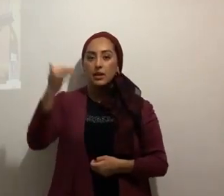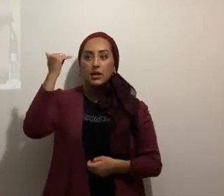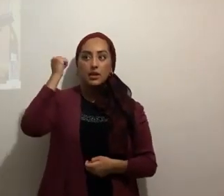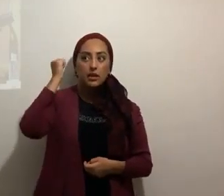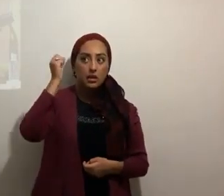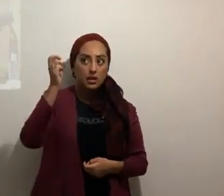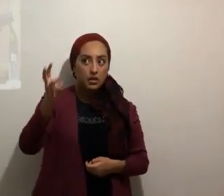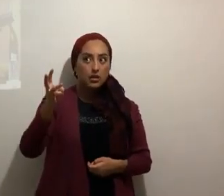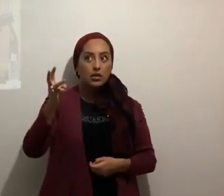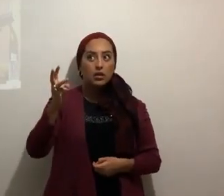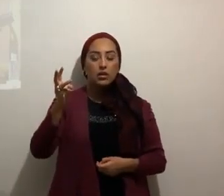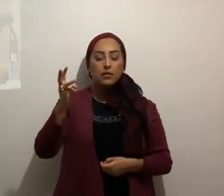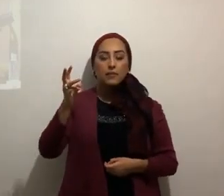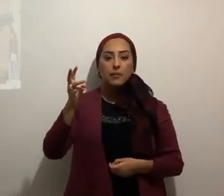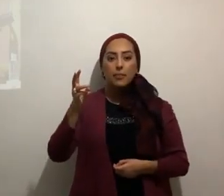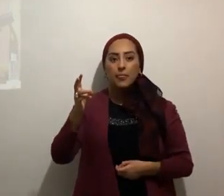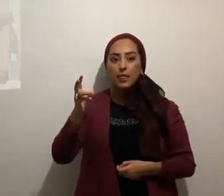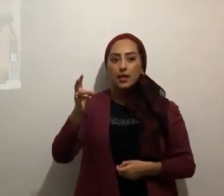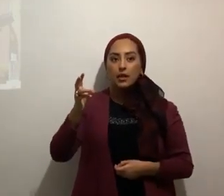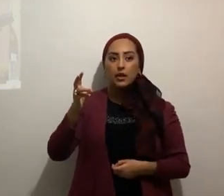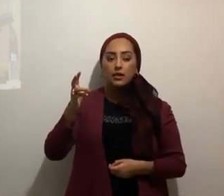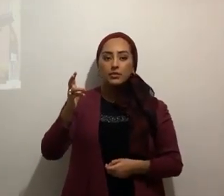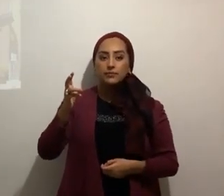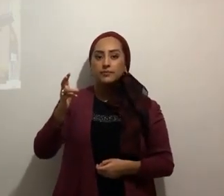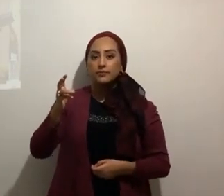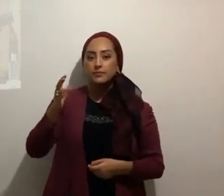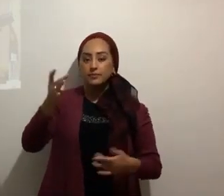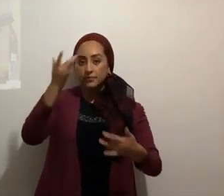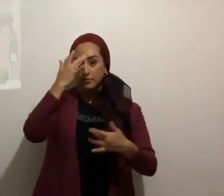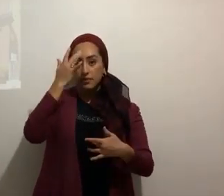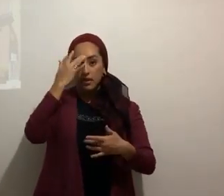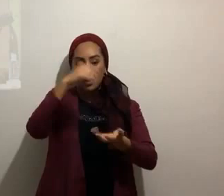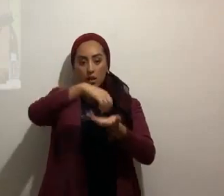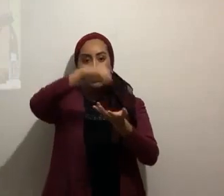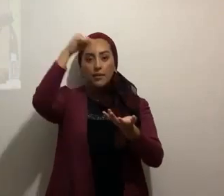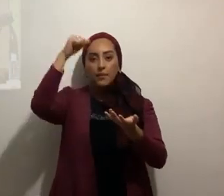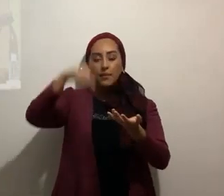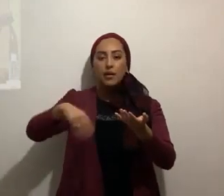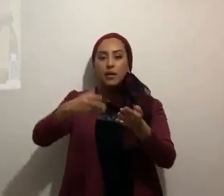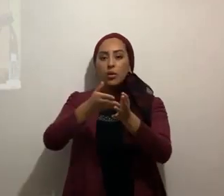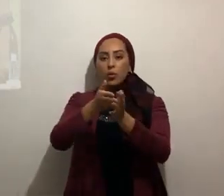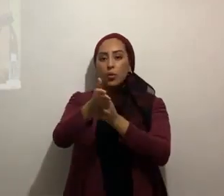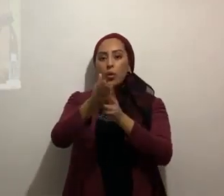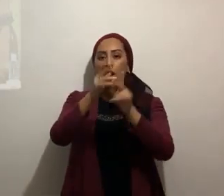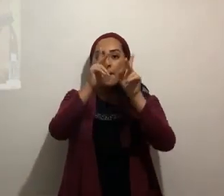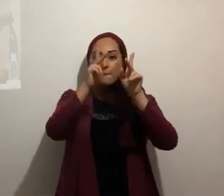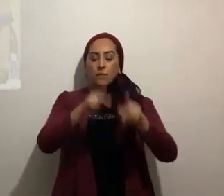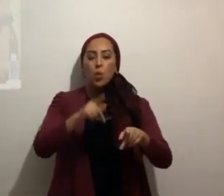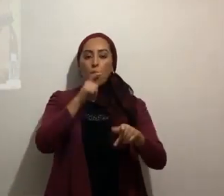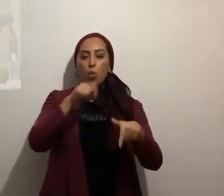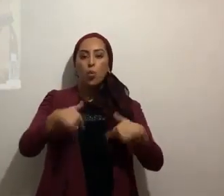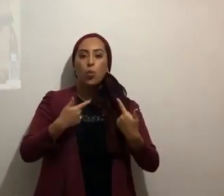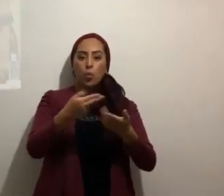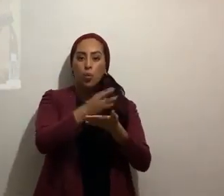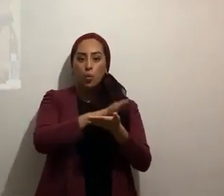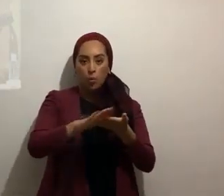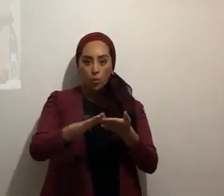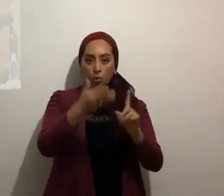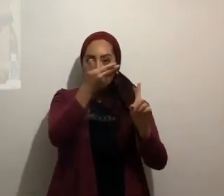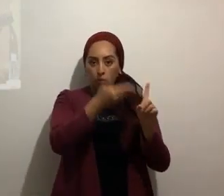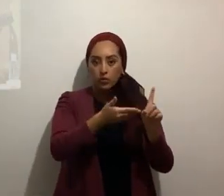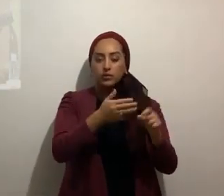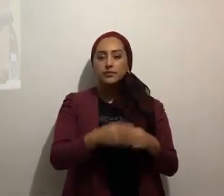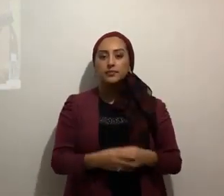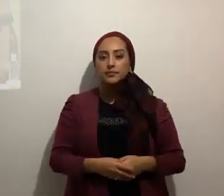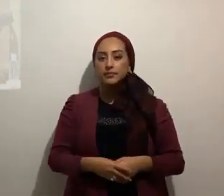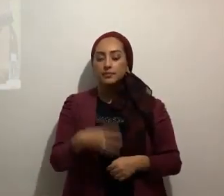Yahshua hace desaparecer enfermedades a través de una persona consagrada.